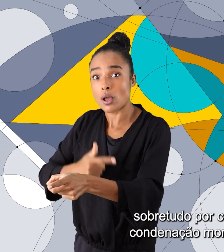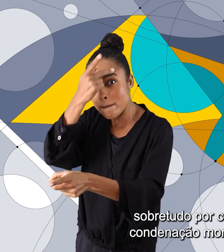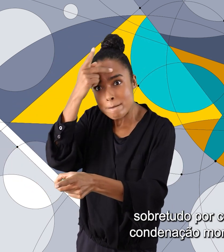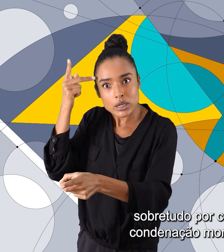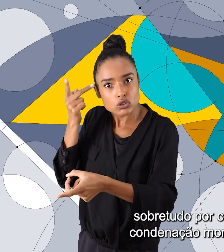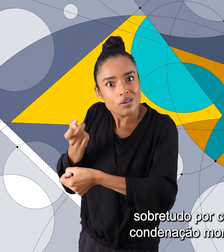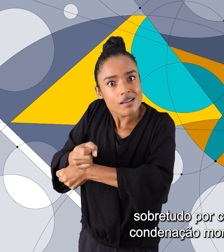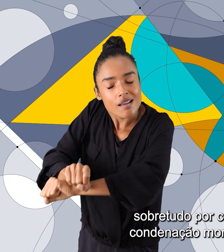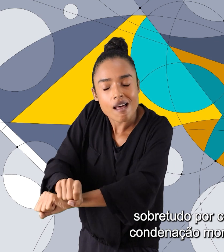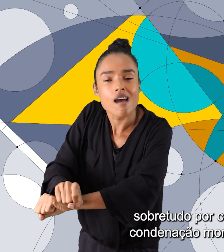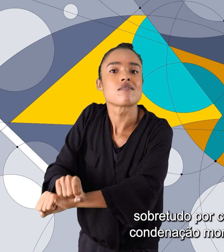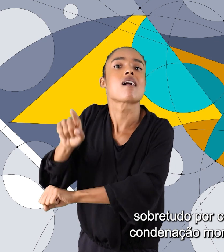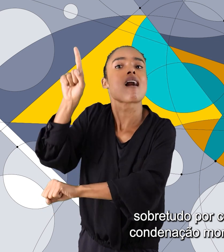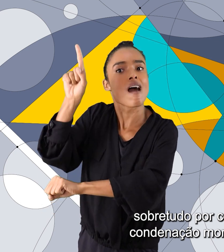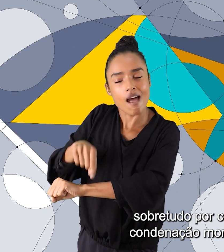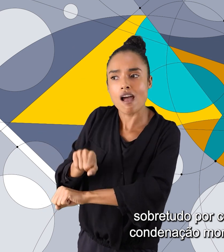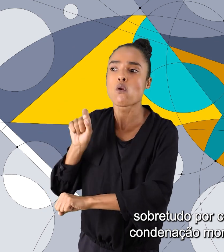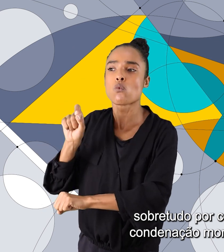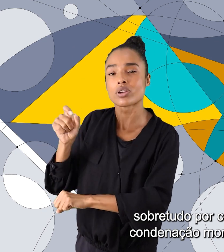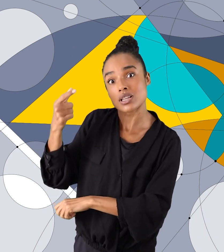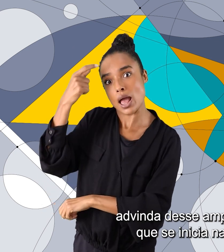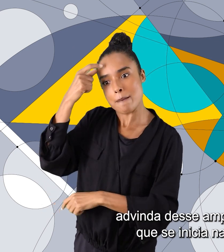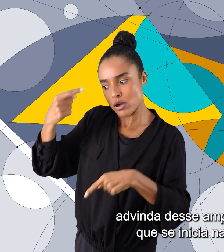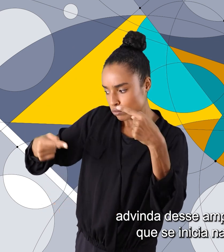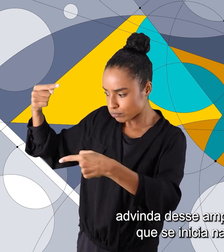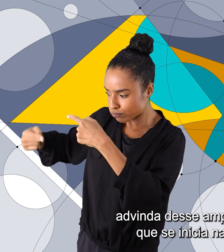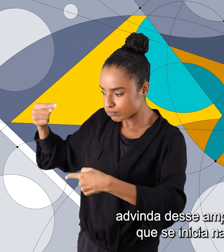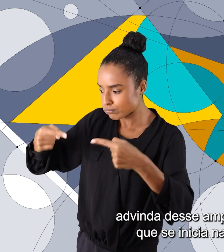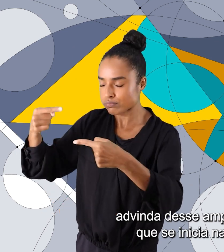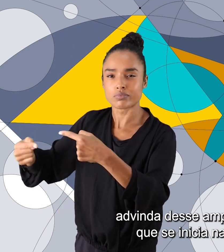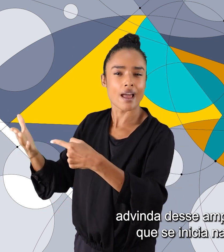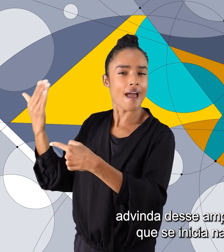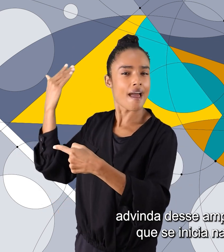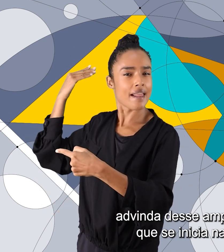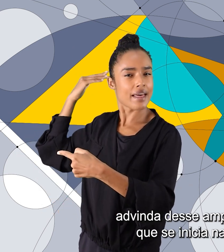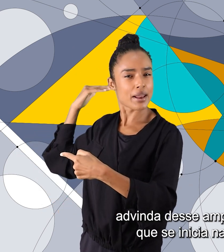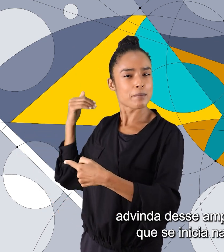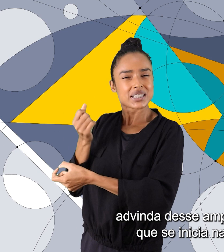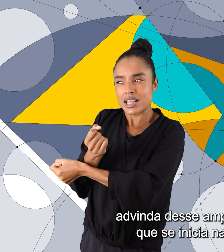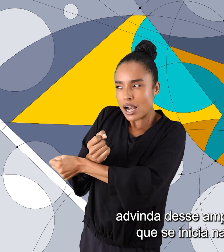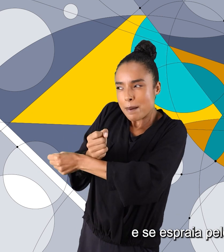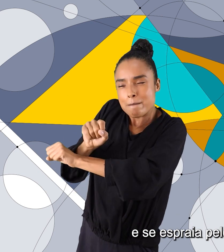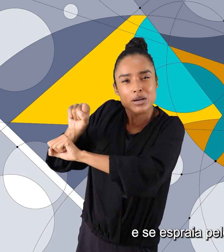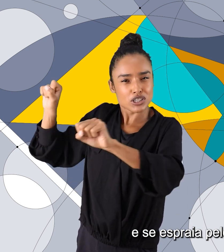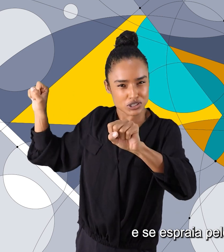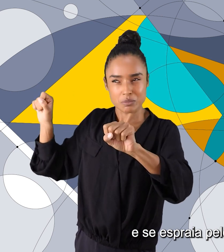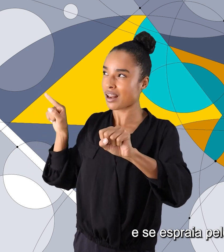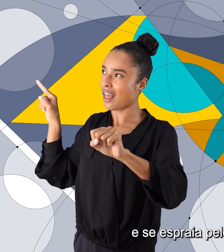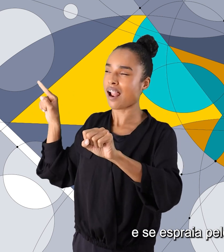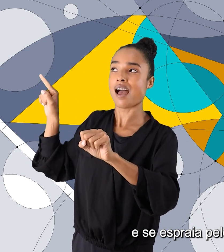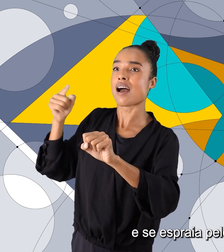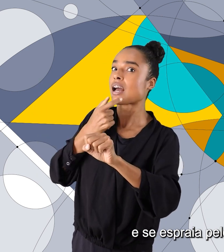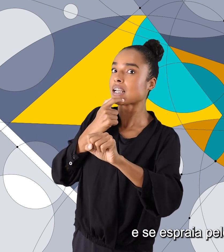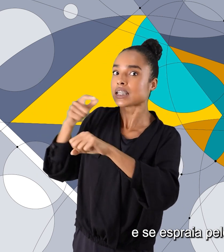pouco, sobretudo por conta dessa condenação moral e política advinda desse amplo movimento que se inicia na Inglaterra e se espraia